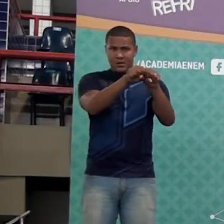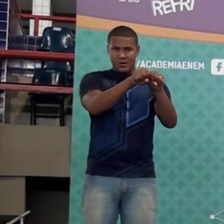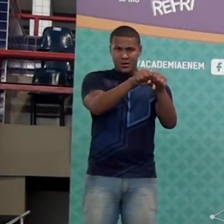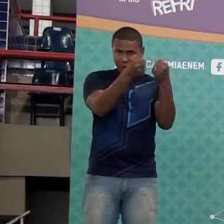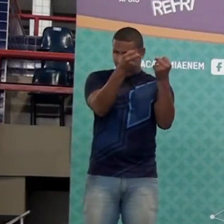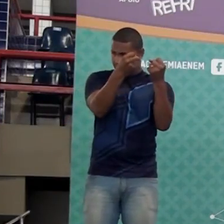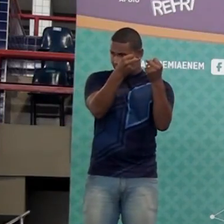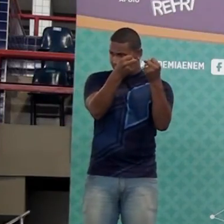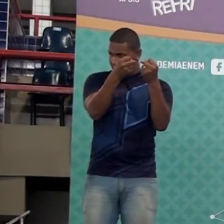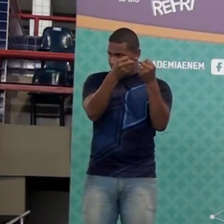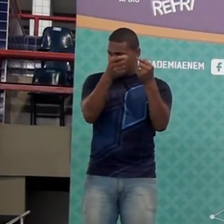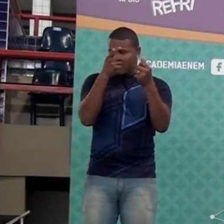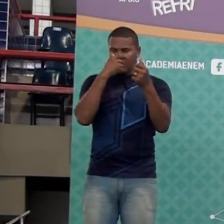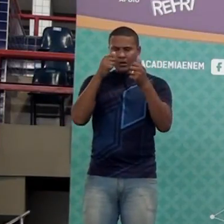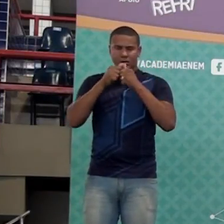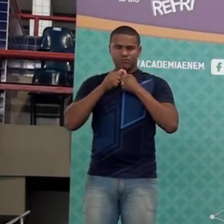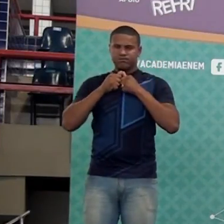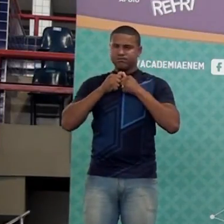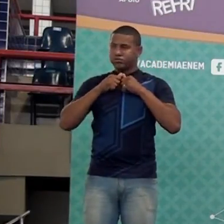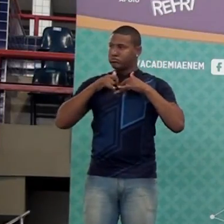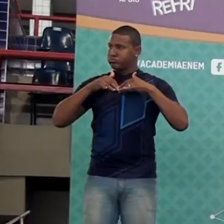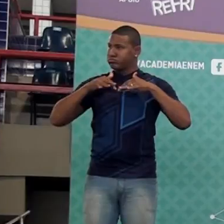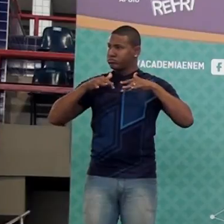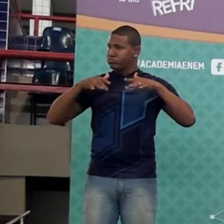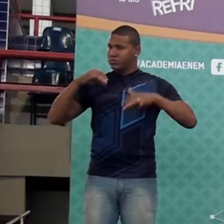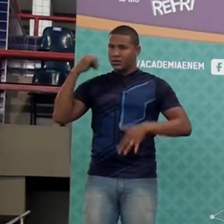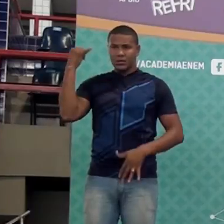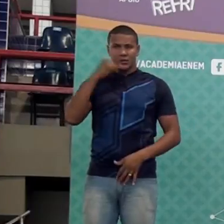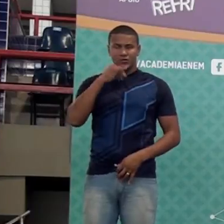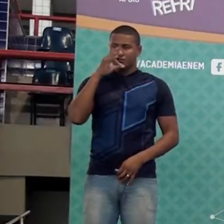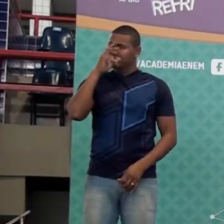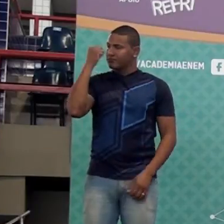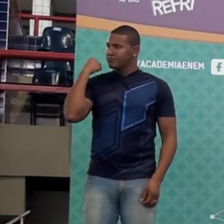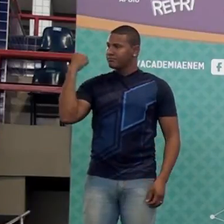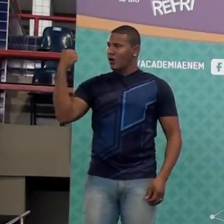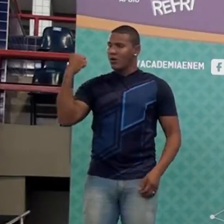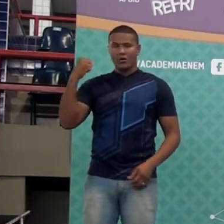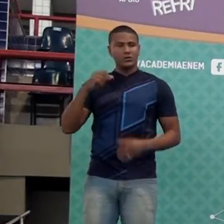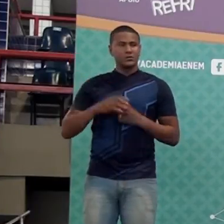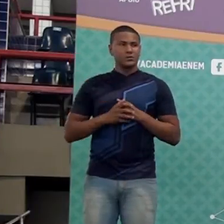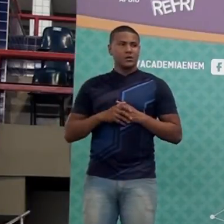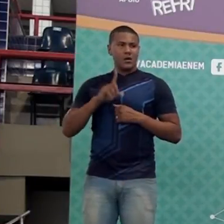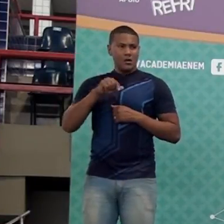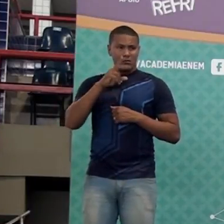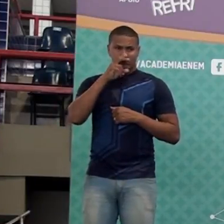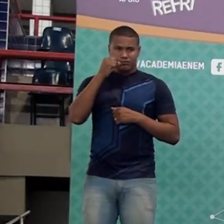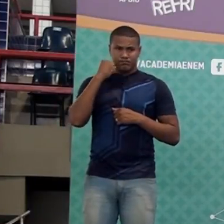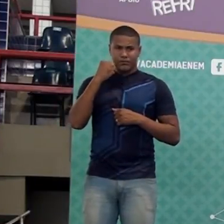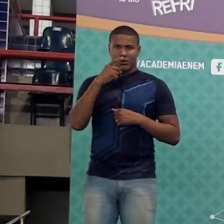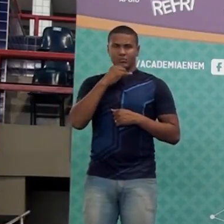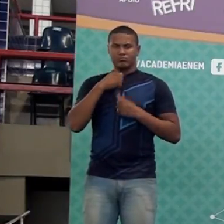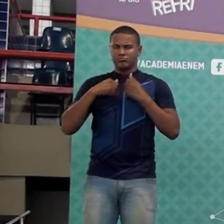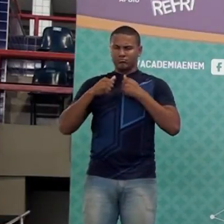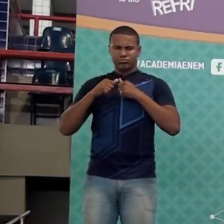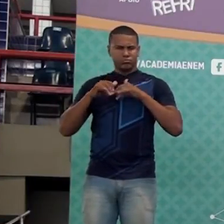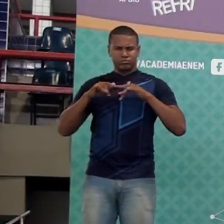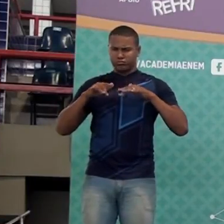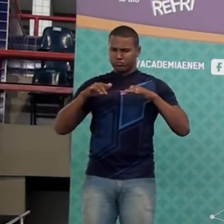uma imensa quantidade de energia. O processo de fissão